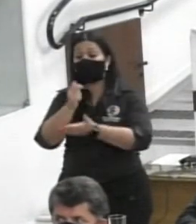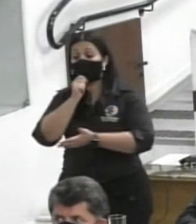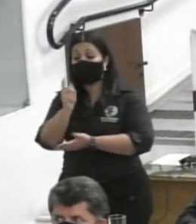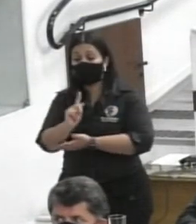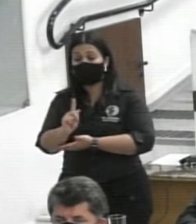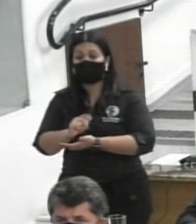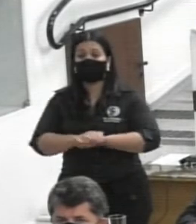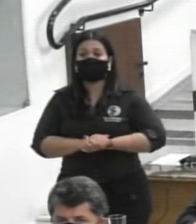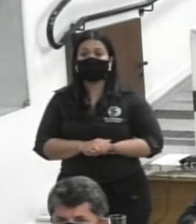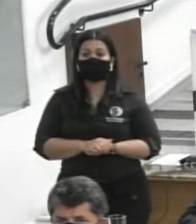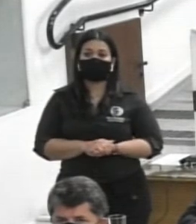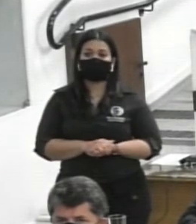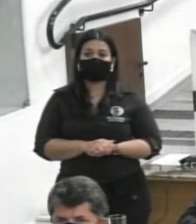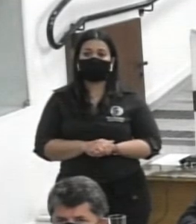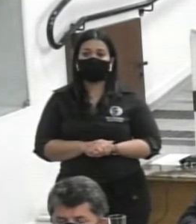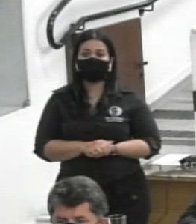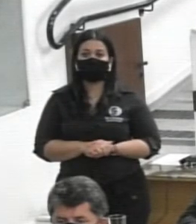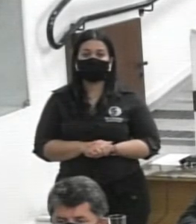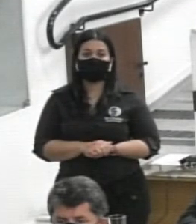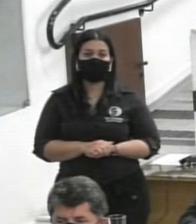Não.